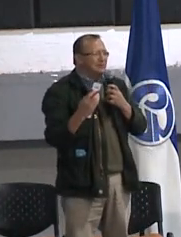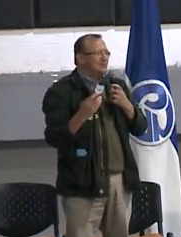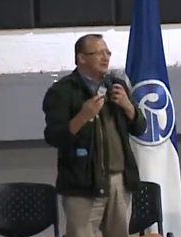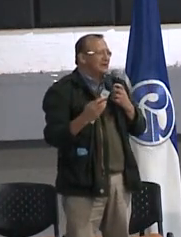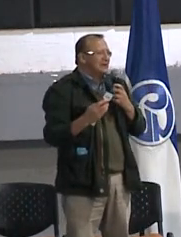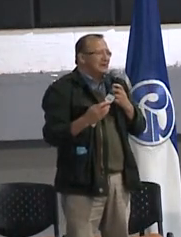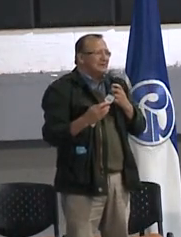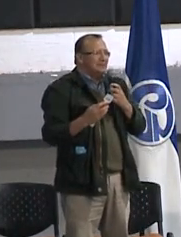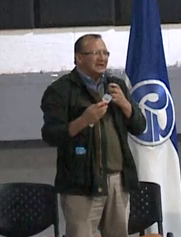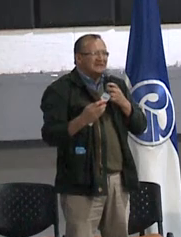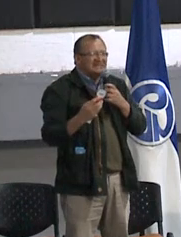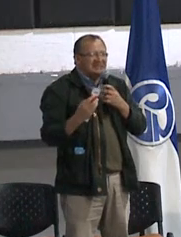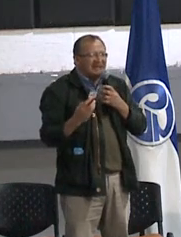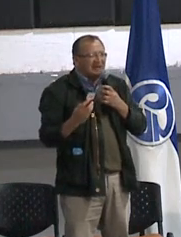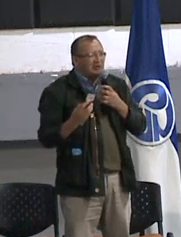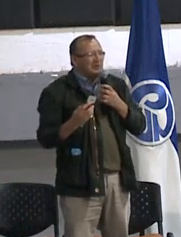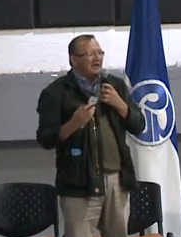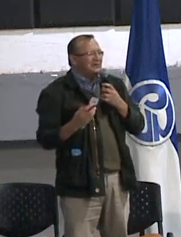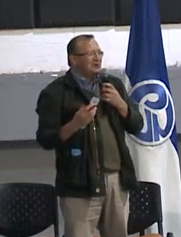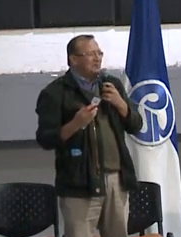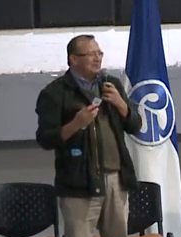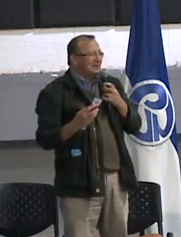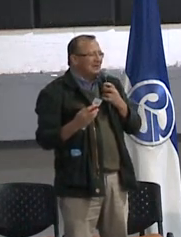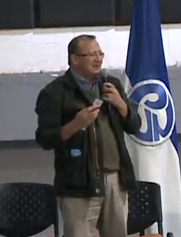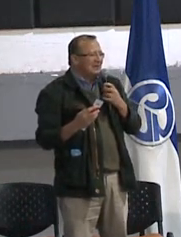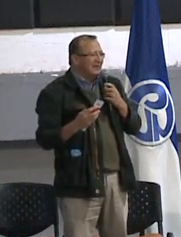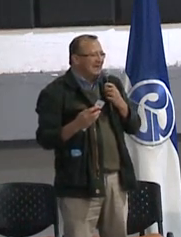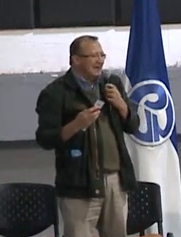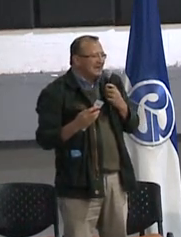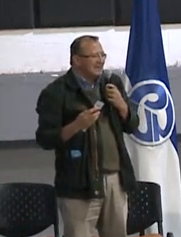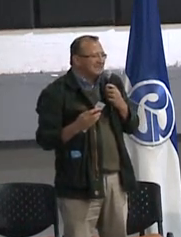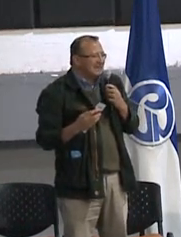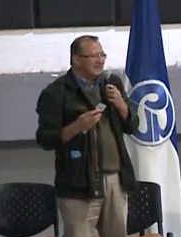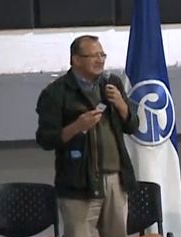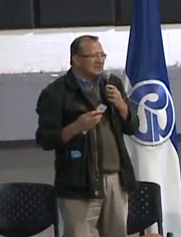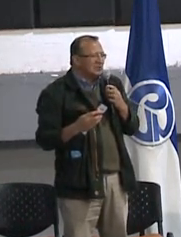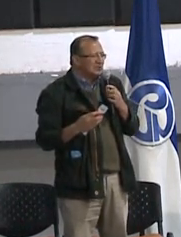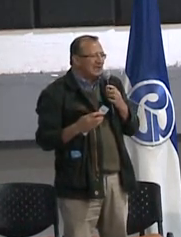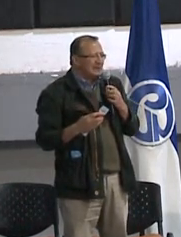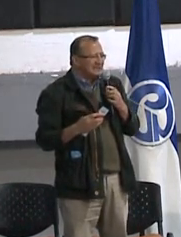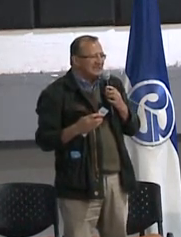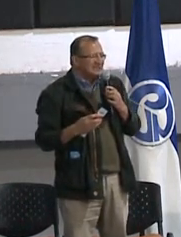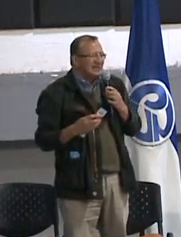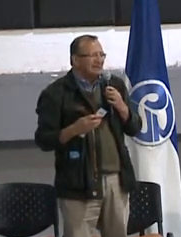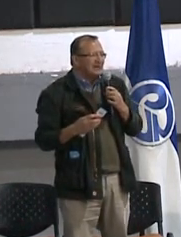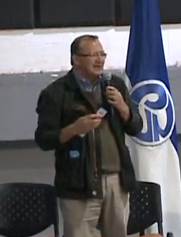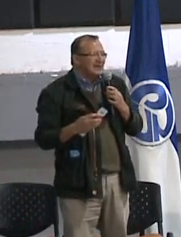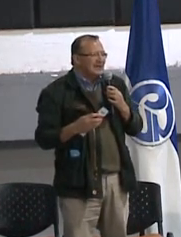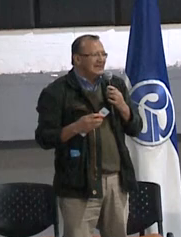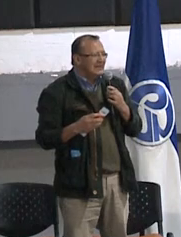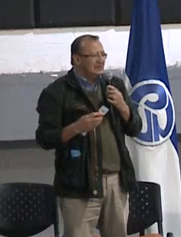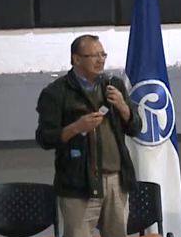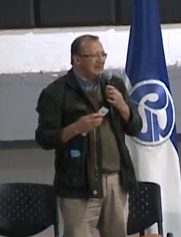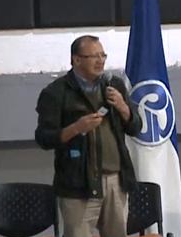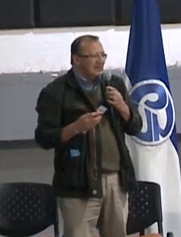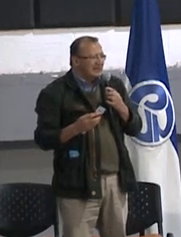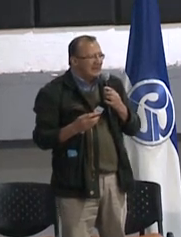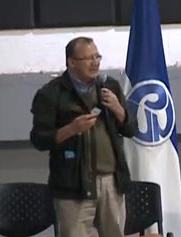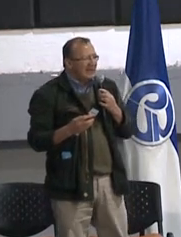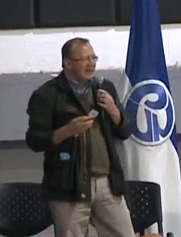un libro mientras se van acomodando agradecerles a todos la presencia y